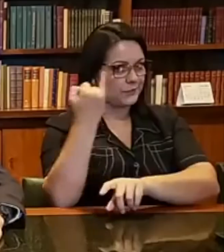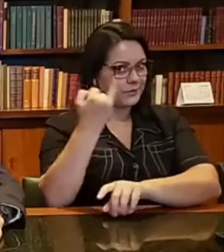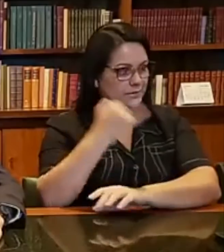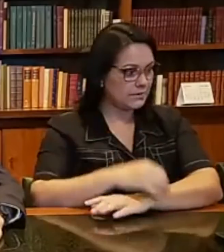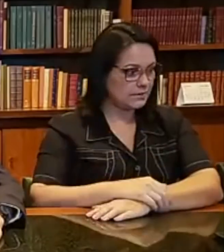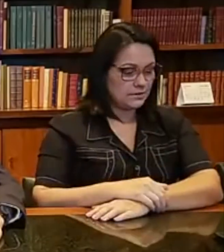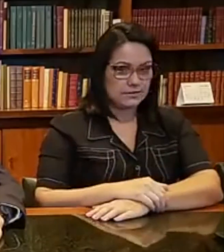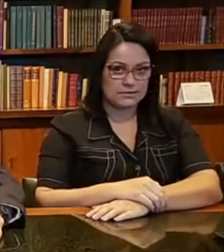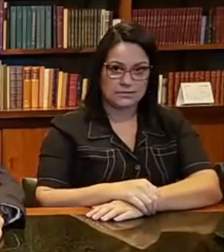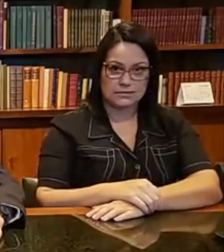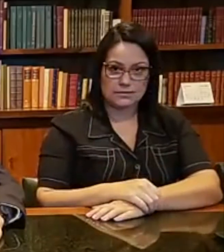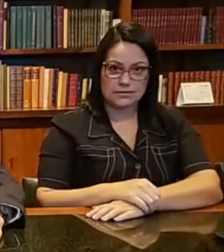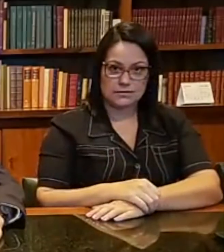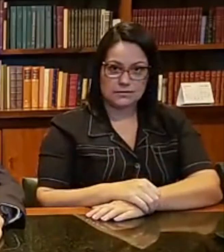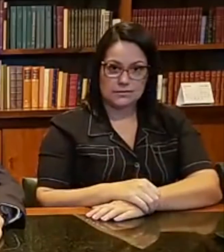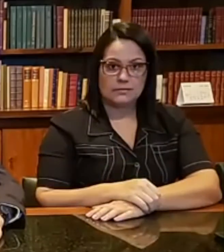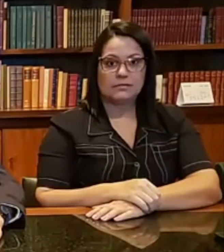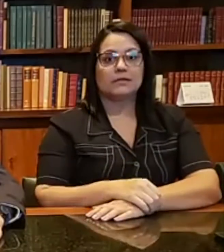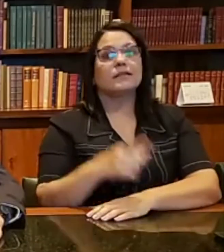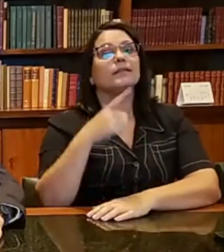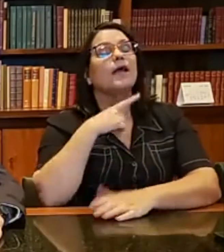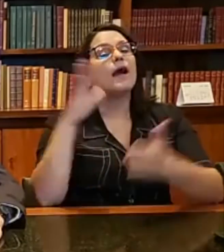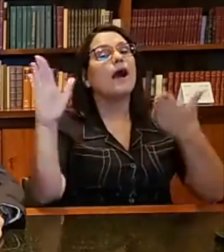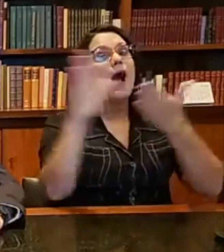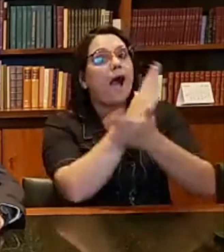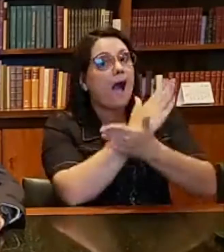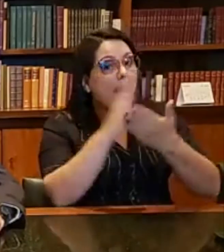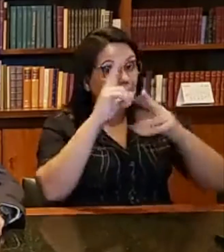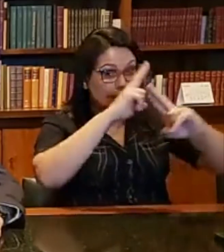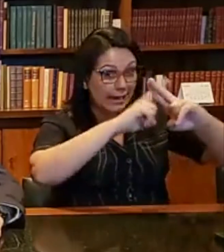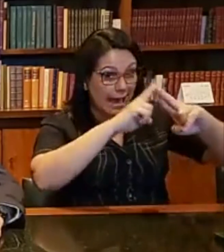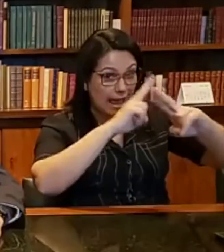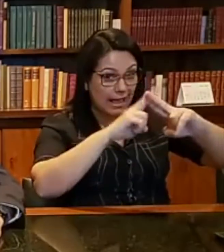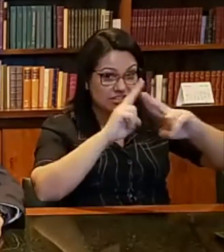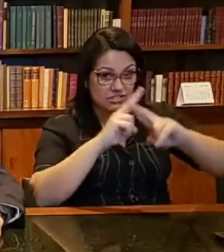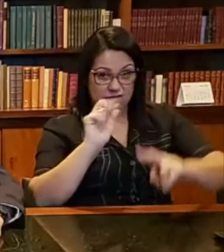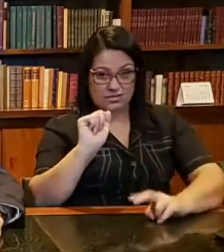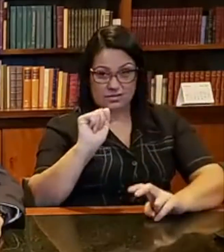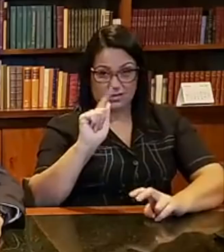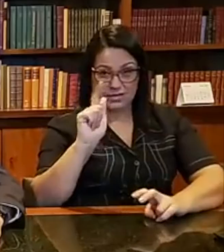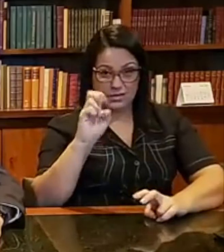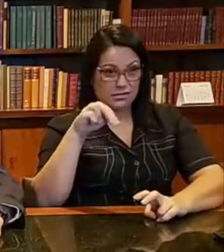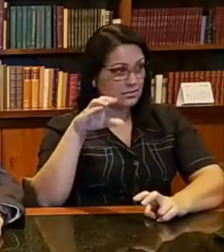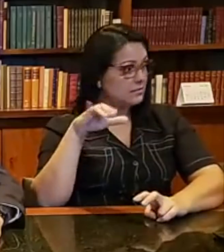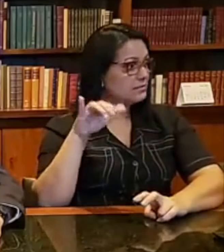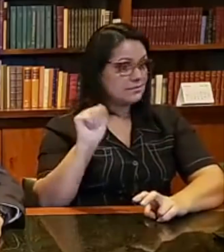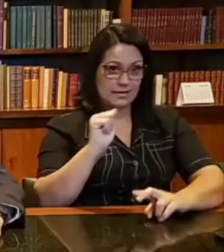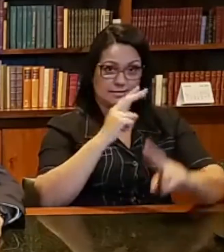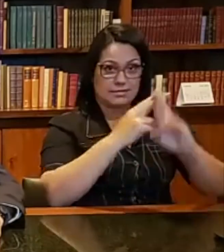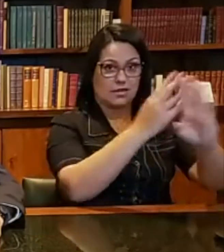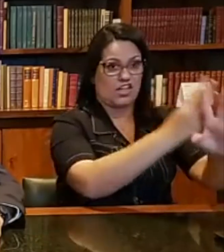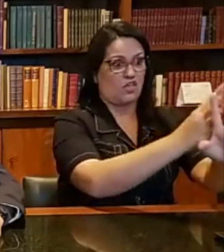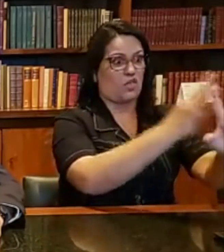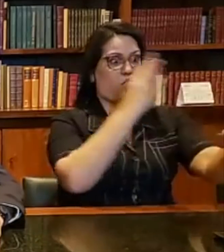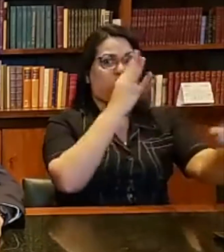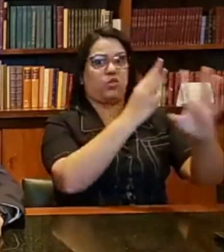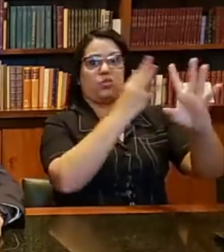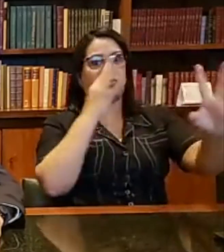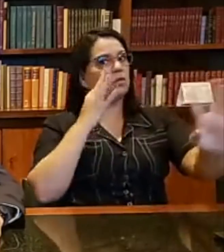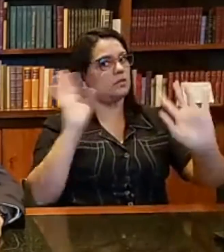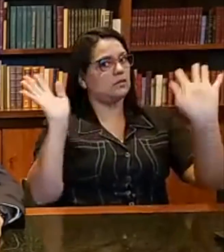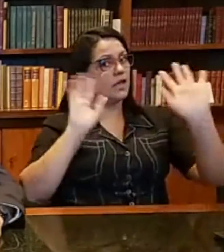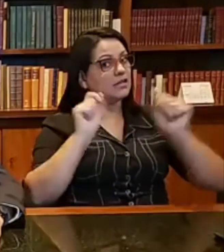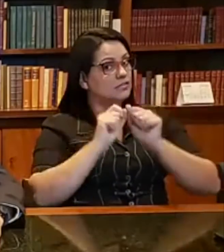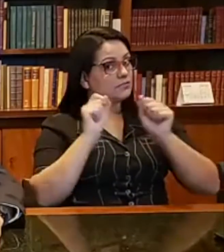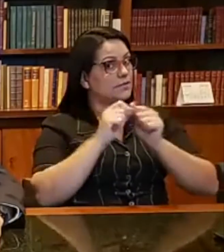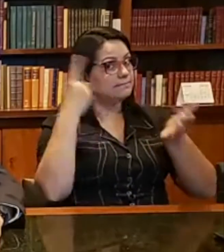a questão das filas em algumas agências da Caixa, o que nós realizamos? Três coisas muito